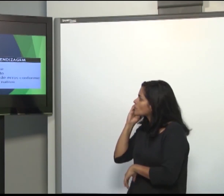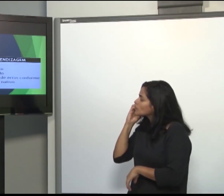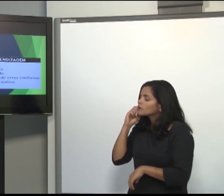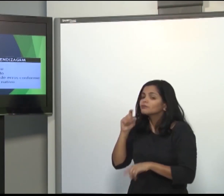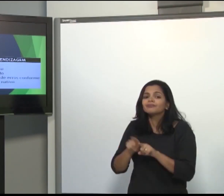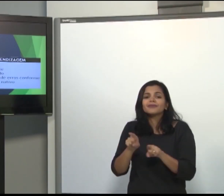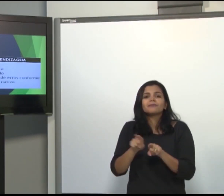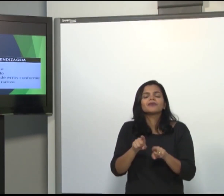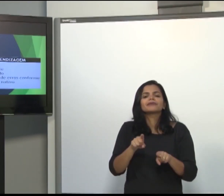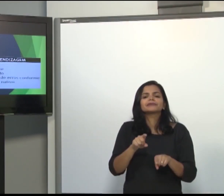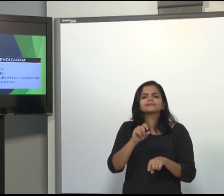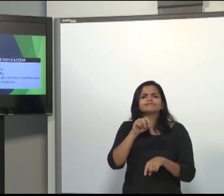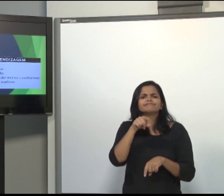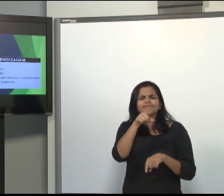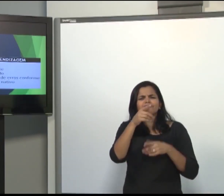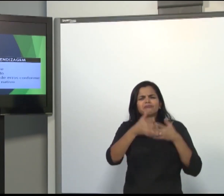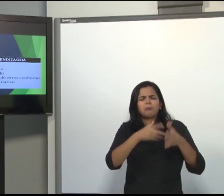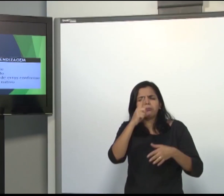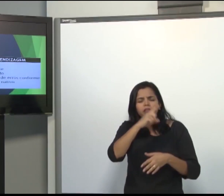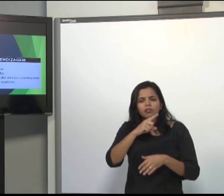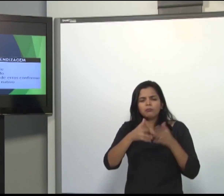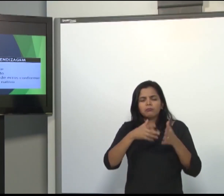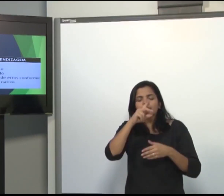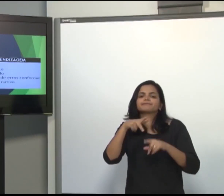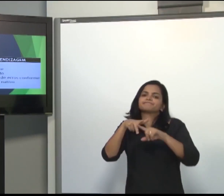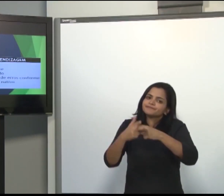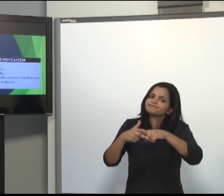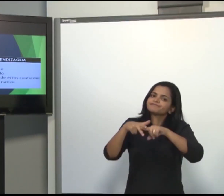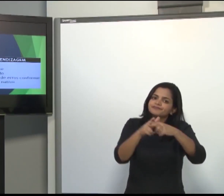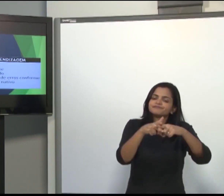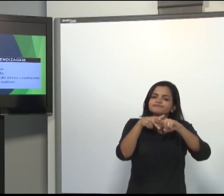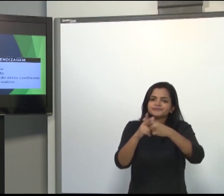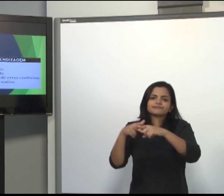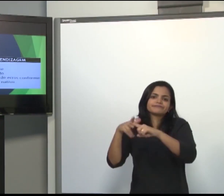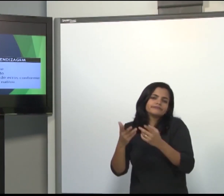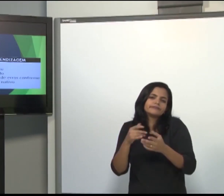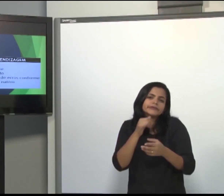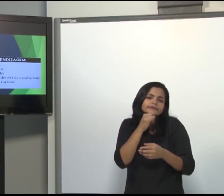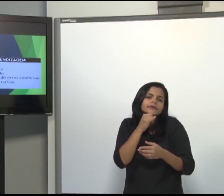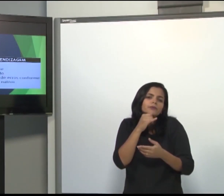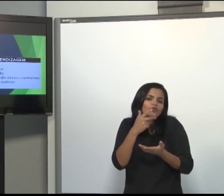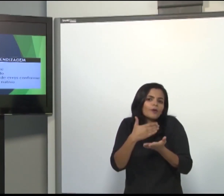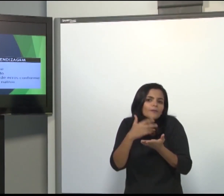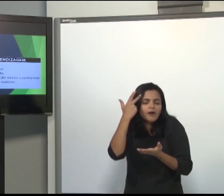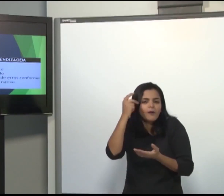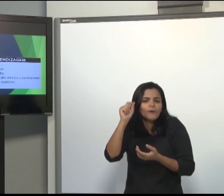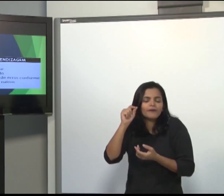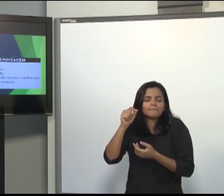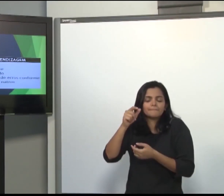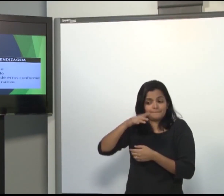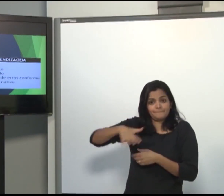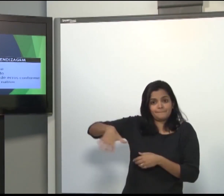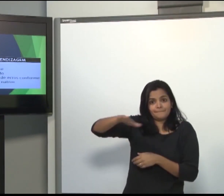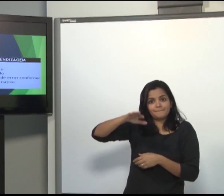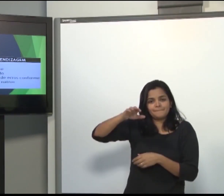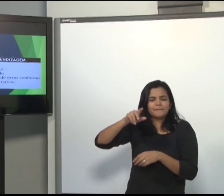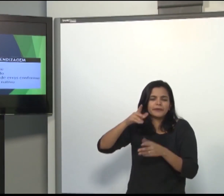E também, se houver erros, falhas, há correção ali no momento, quer seja com